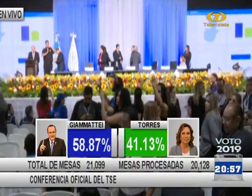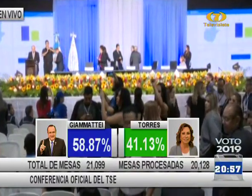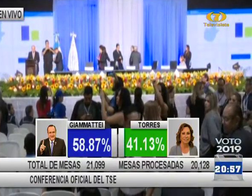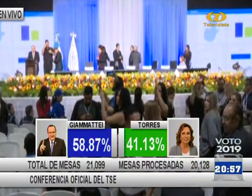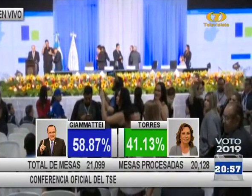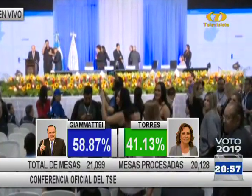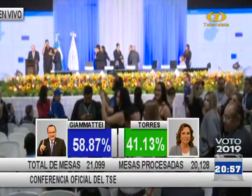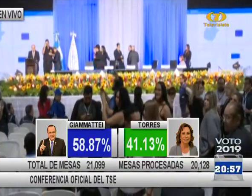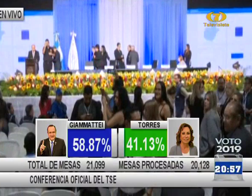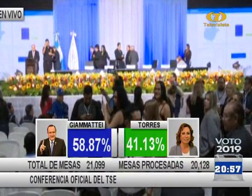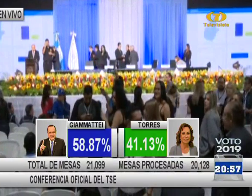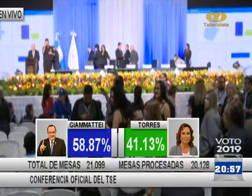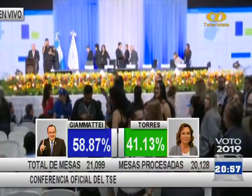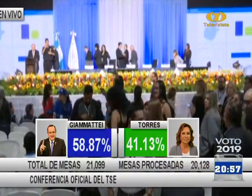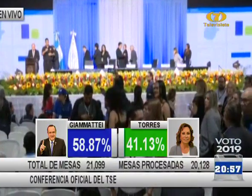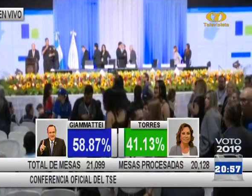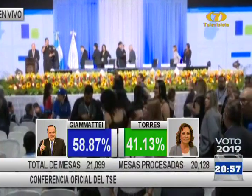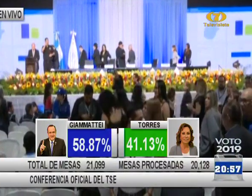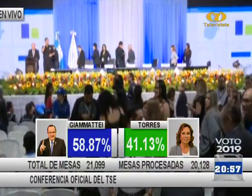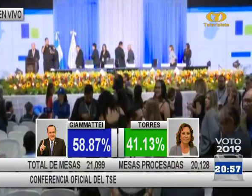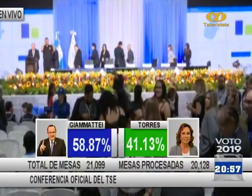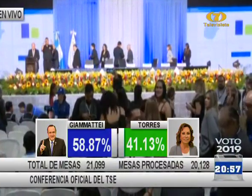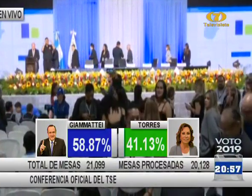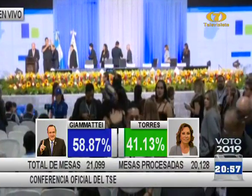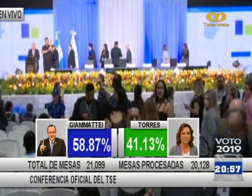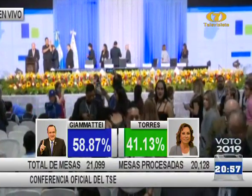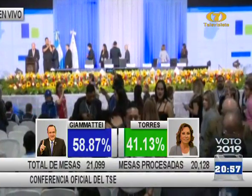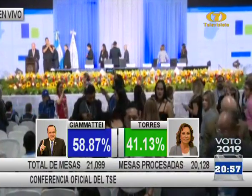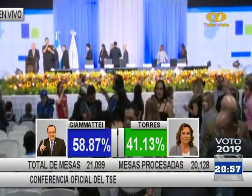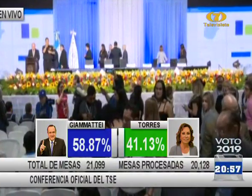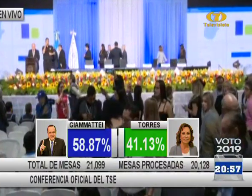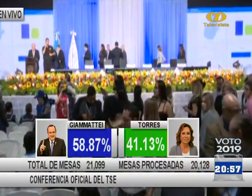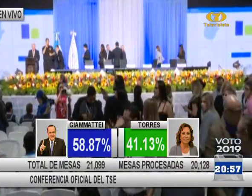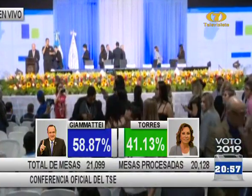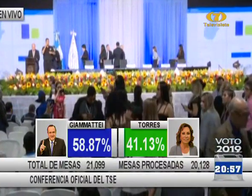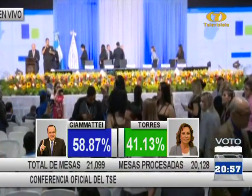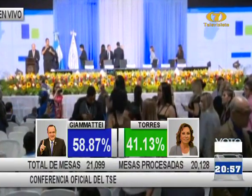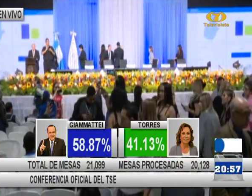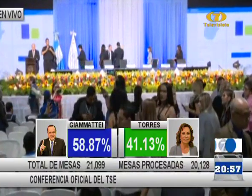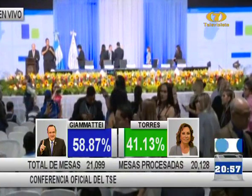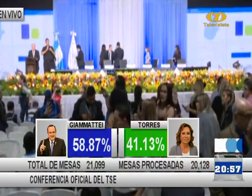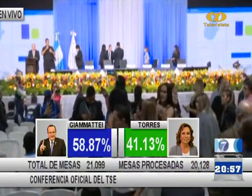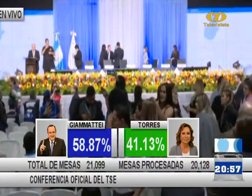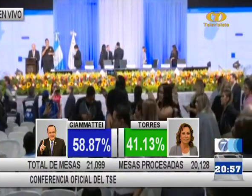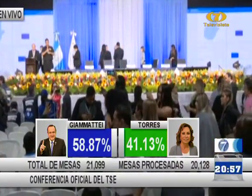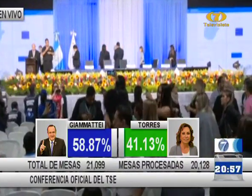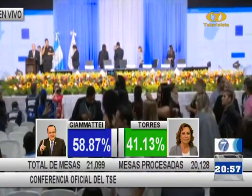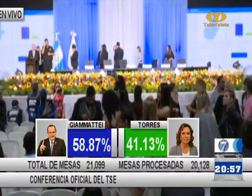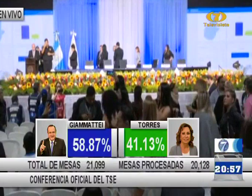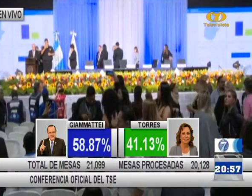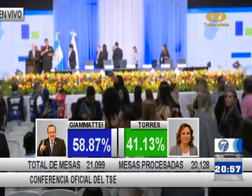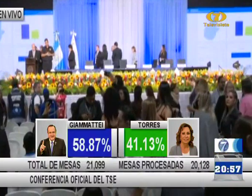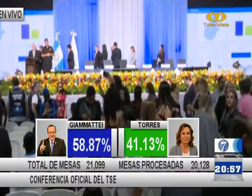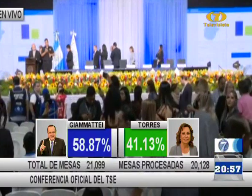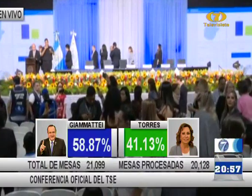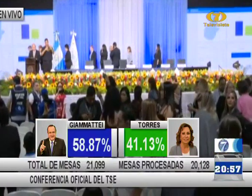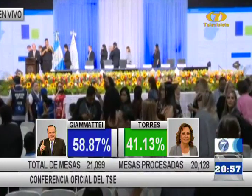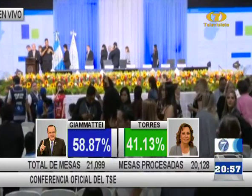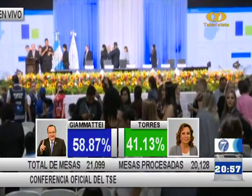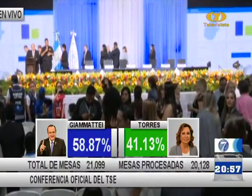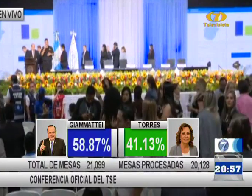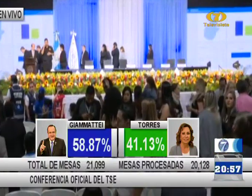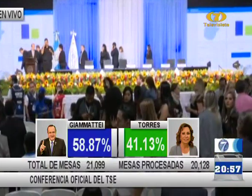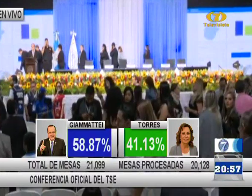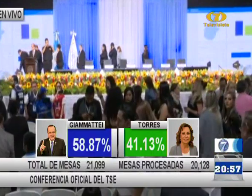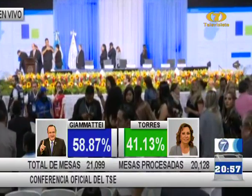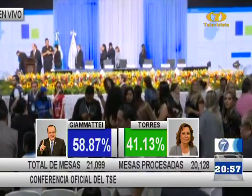participación ciudadana, pero al final hoy las cosas salen bien y de esto los debe hacerse ir a